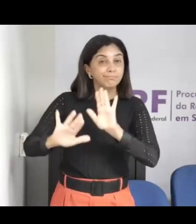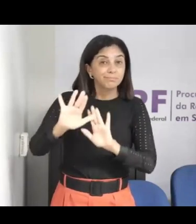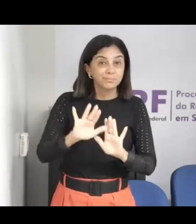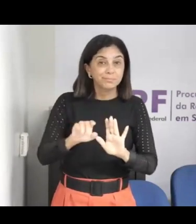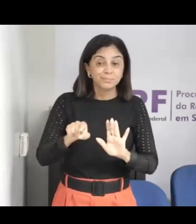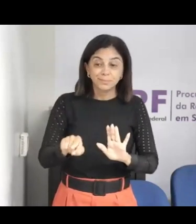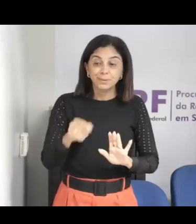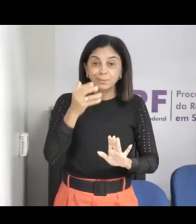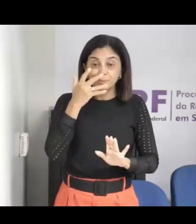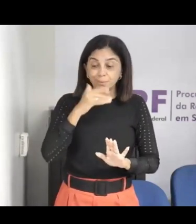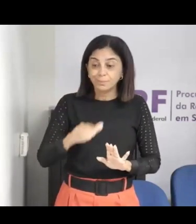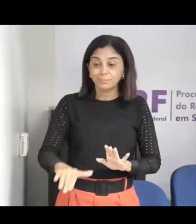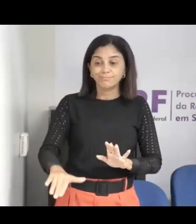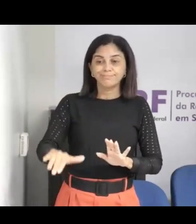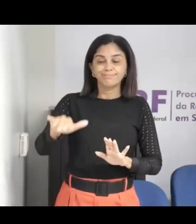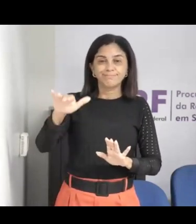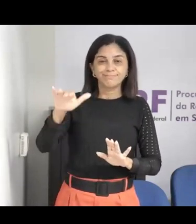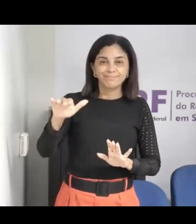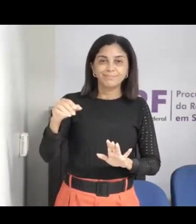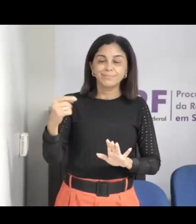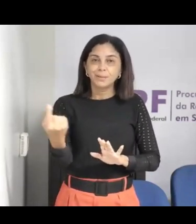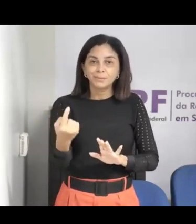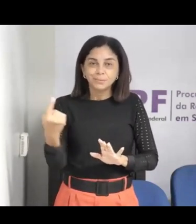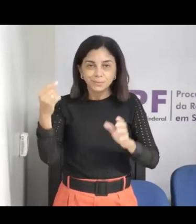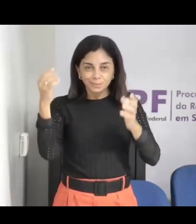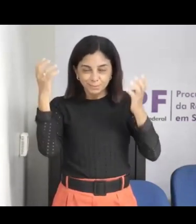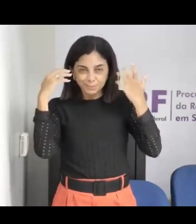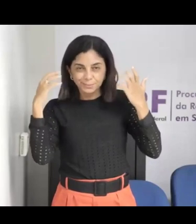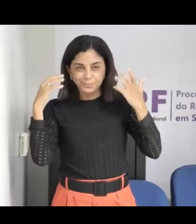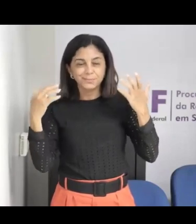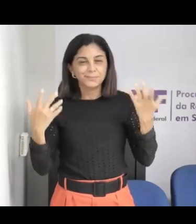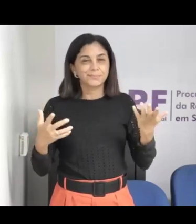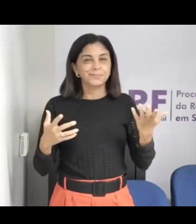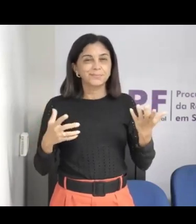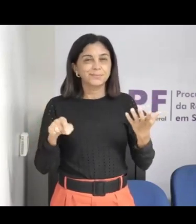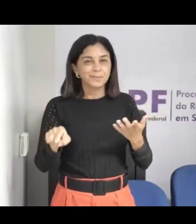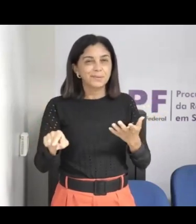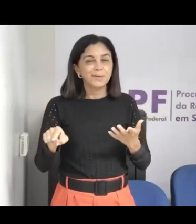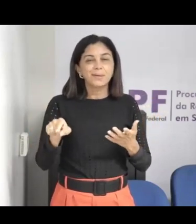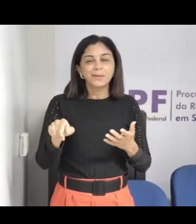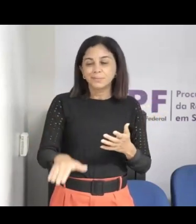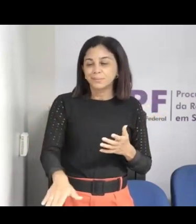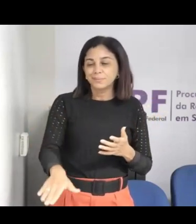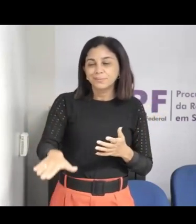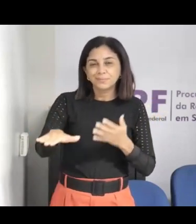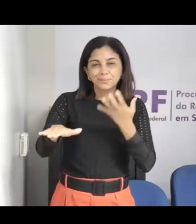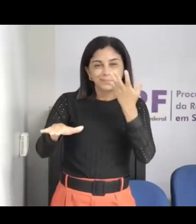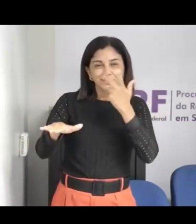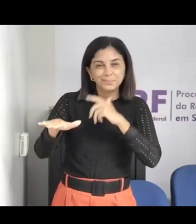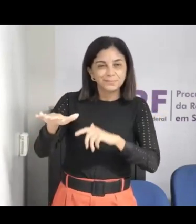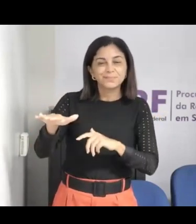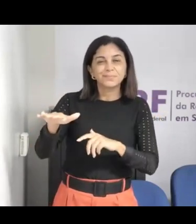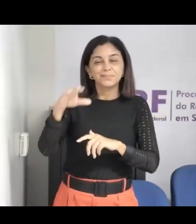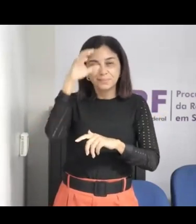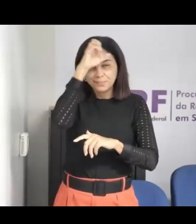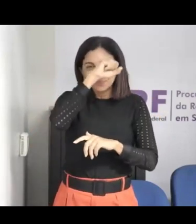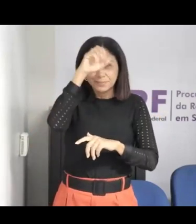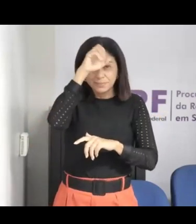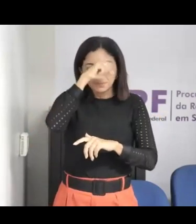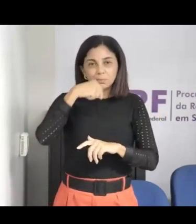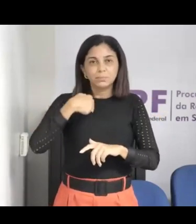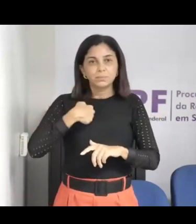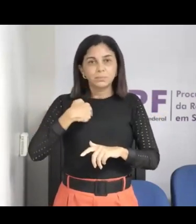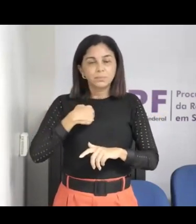conversa com as crianças, a gente fica animado, que a criança fala assim, Eu aprendi a falar não, eu não sabia que eu podia falar não, porque